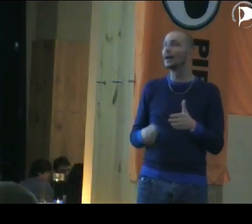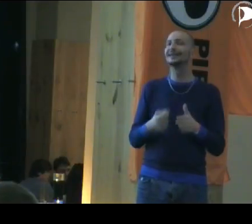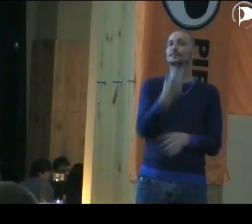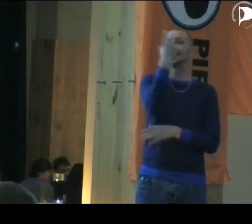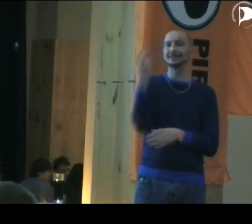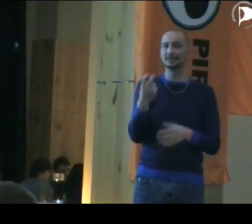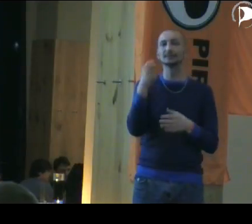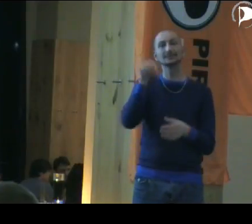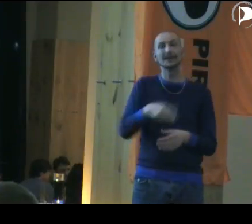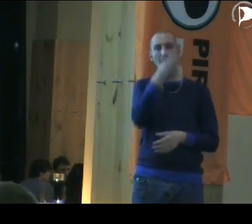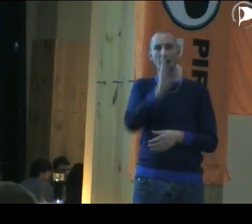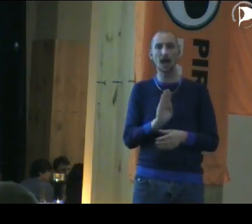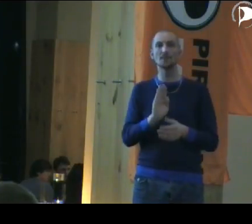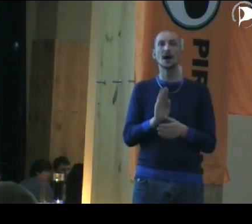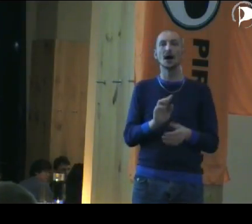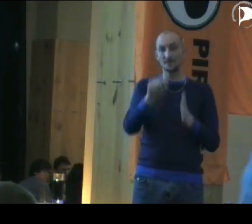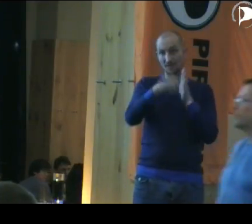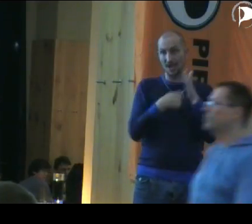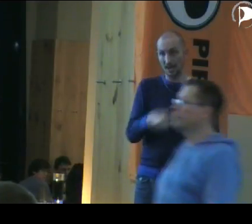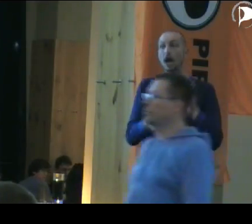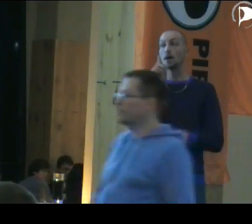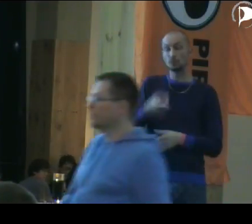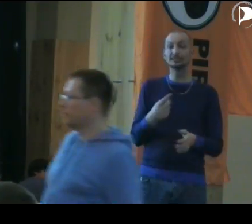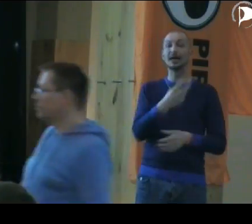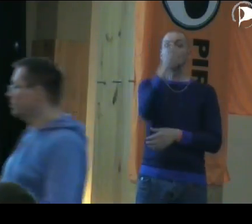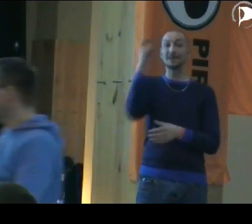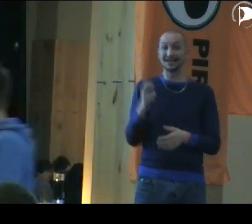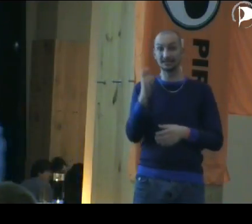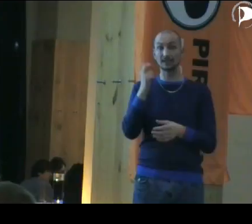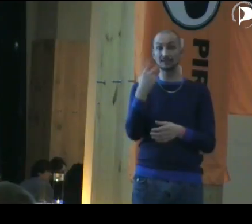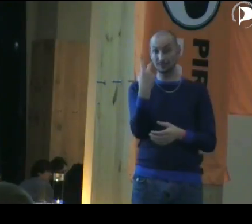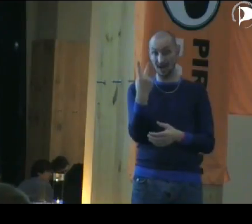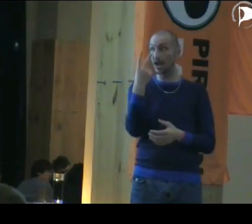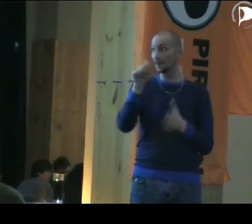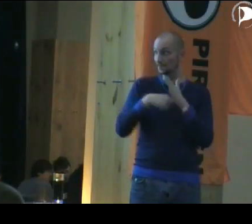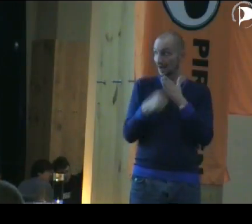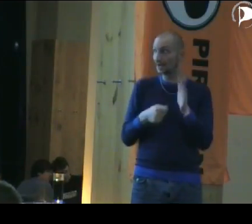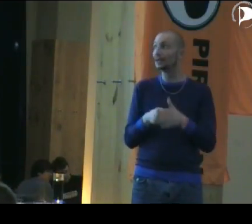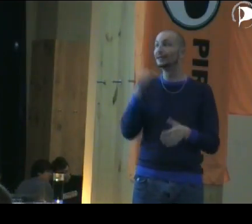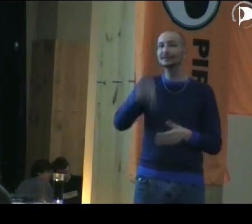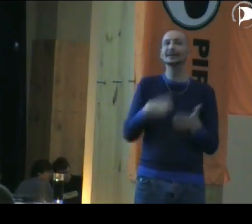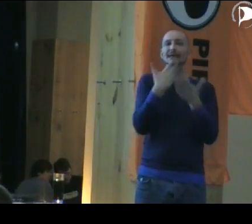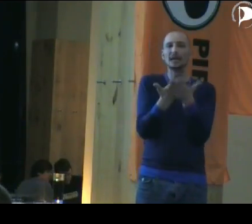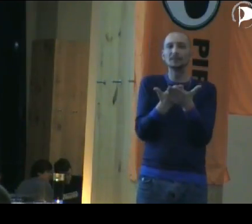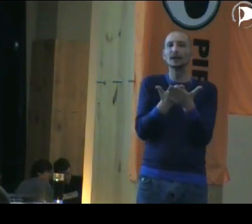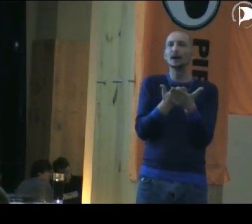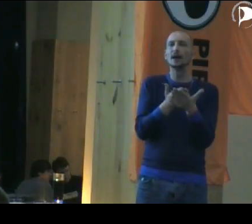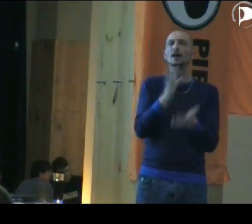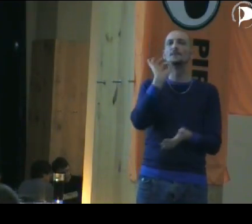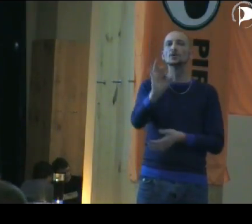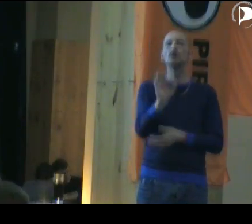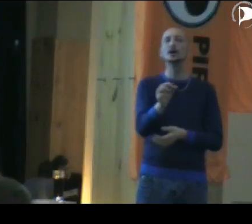besitzen wir müssen die wahlen zulegen mein vorstand werde sie machen sich für den gibt es jemanden der für